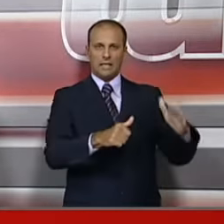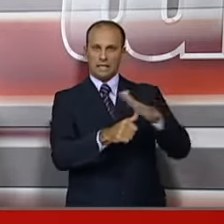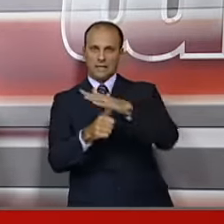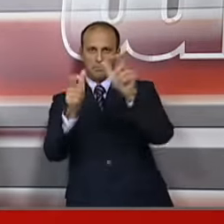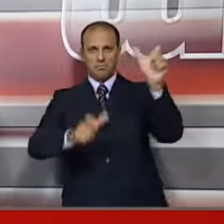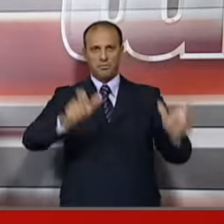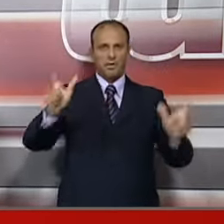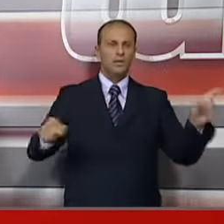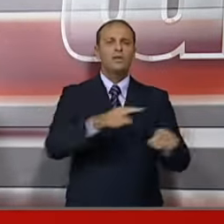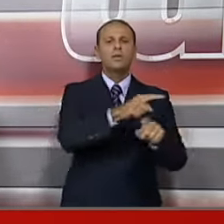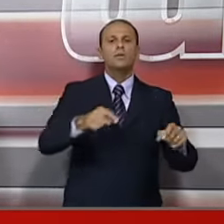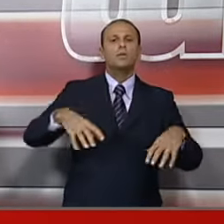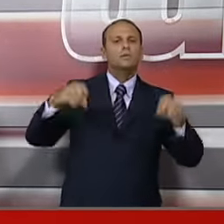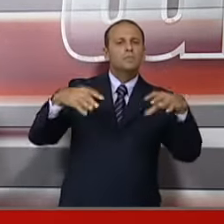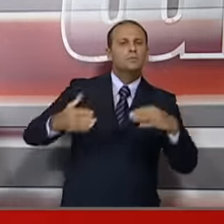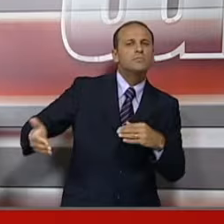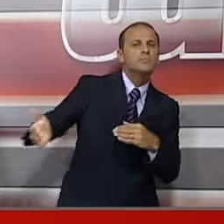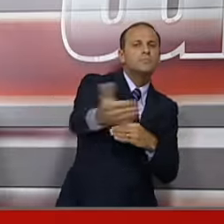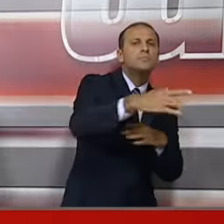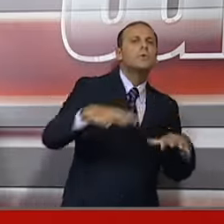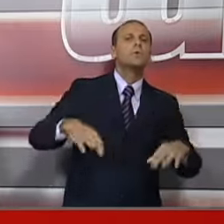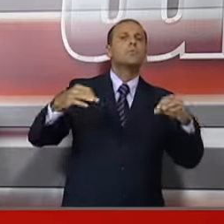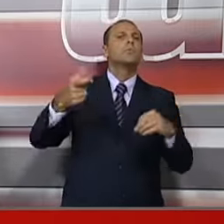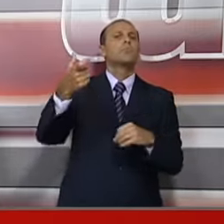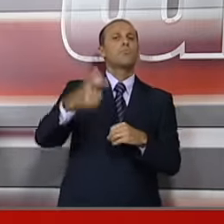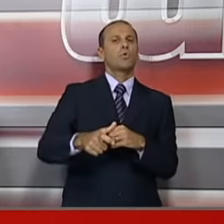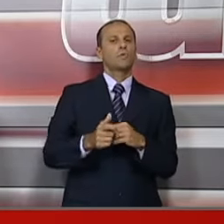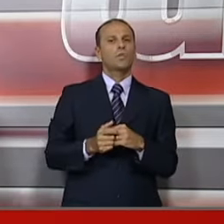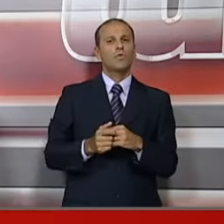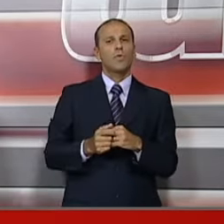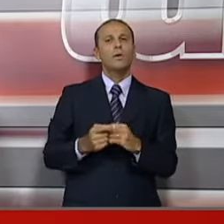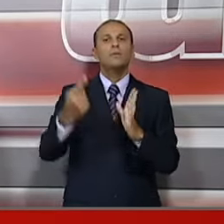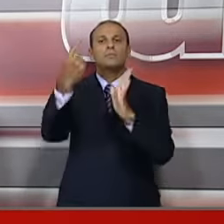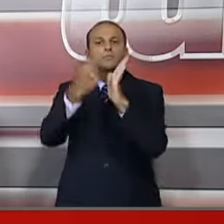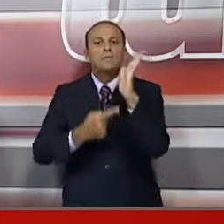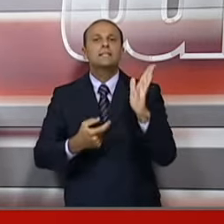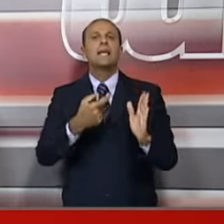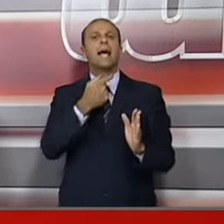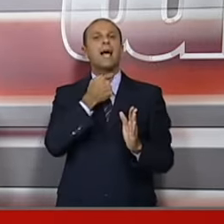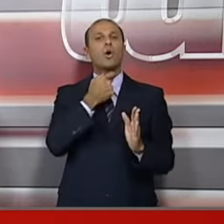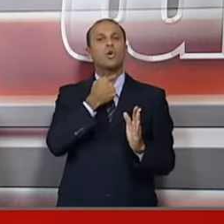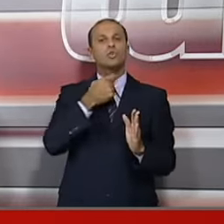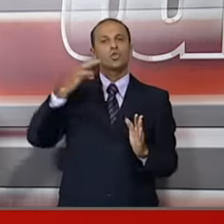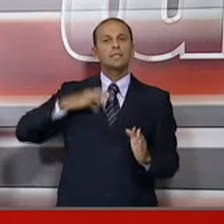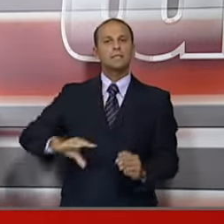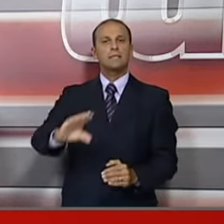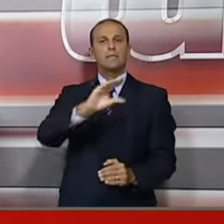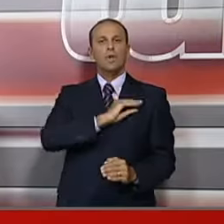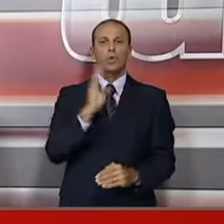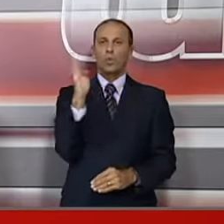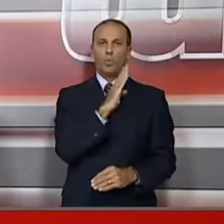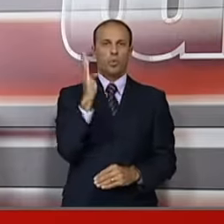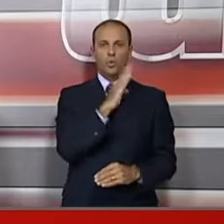hanno interrotto l'attività per un giorno perché non hanno ancora percepito lo stipendio